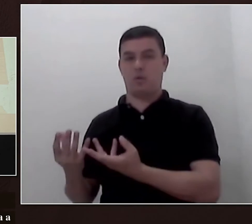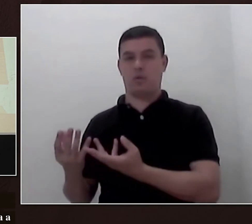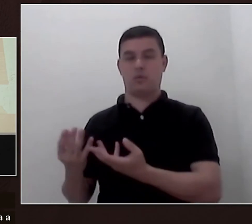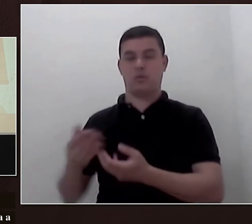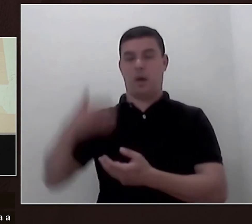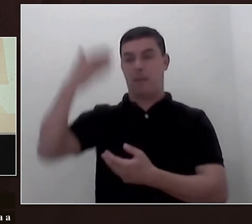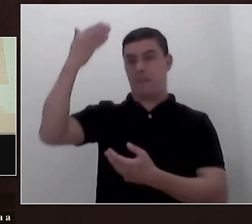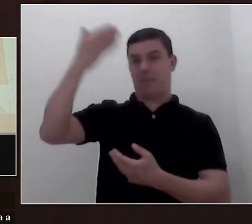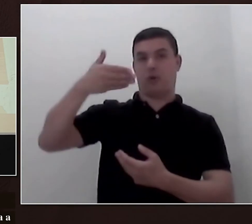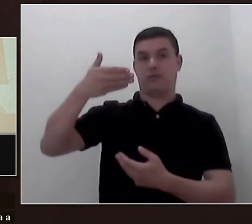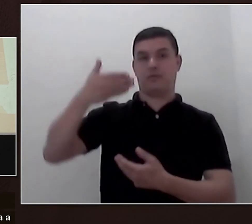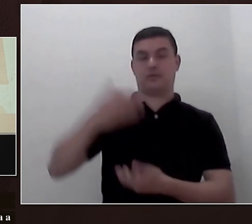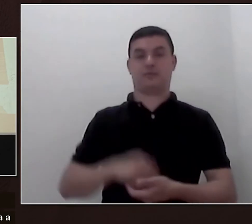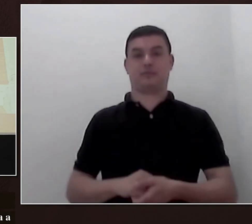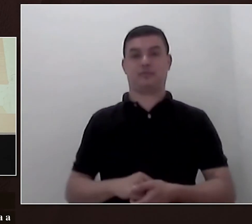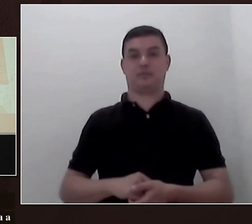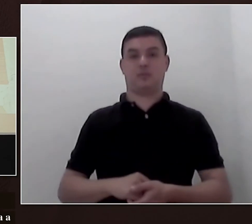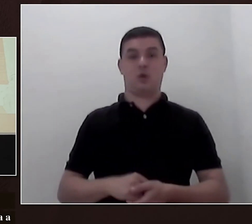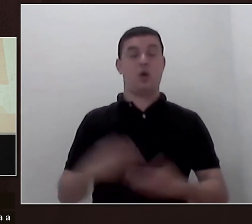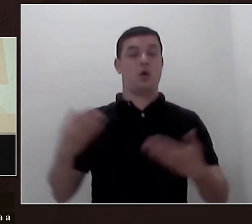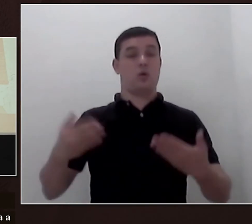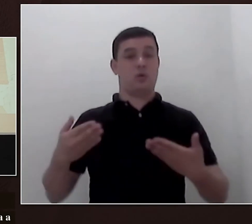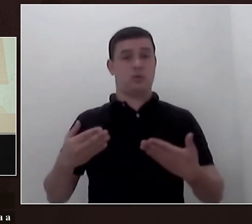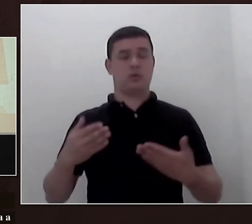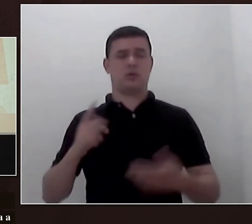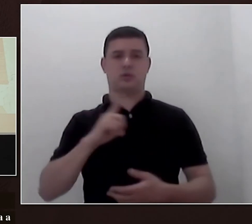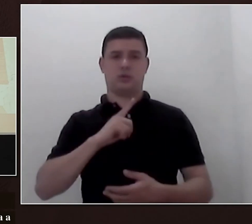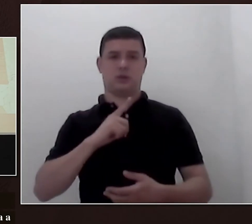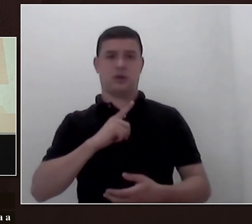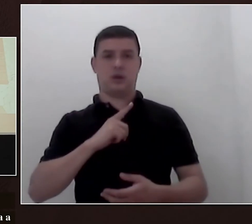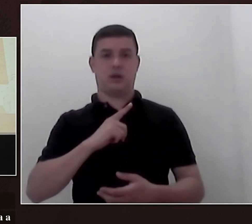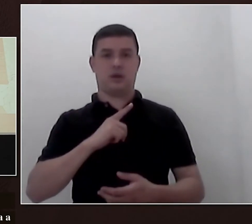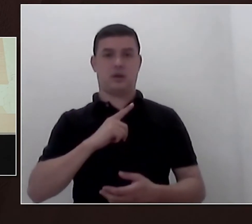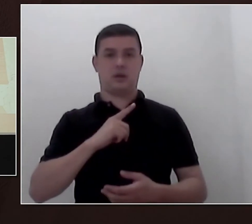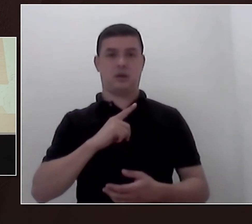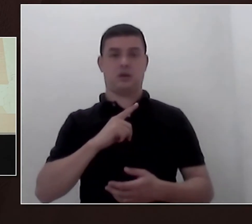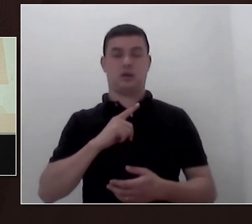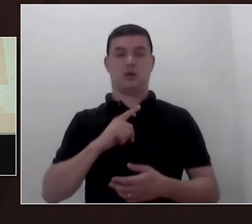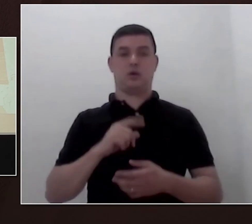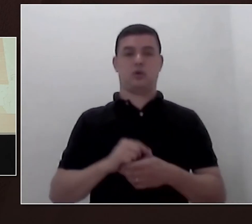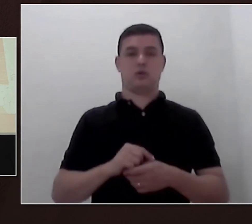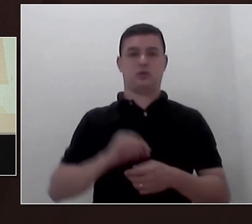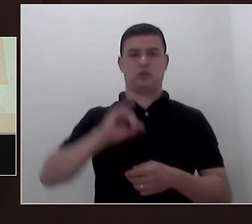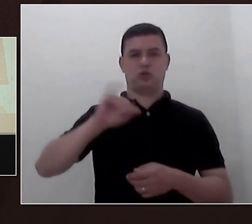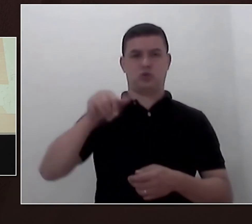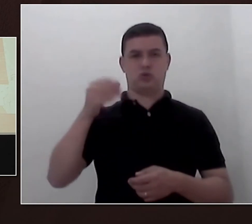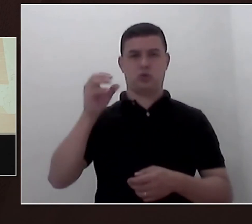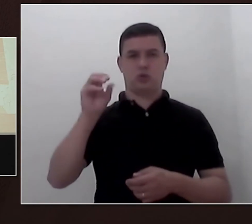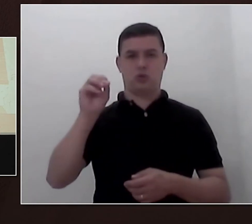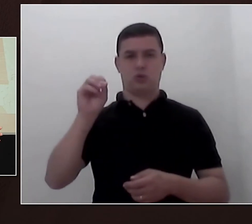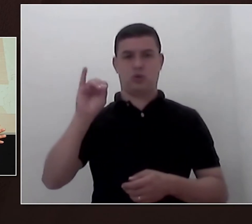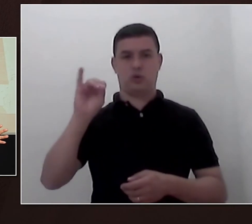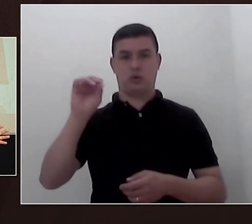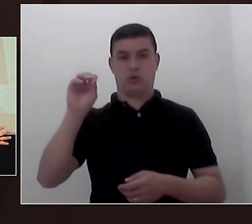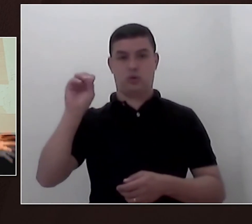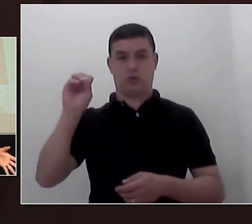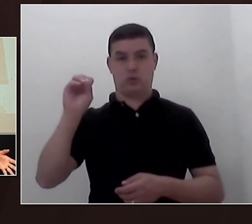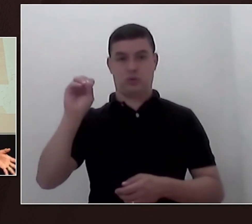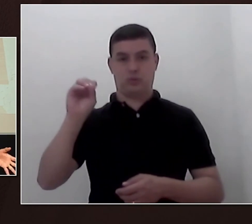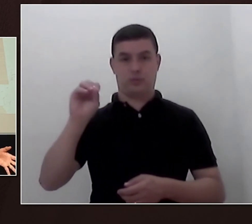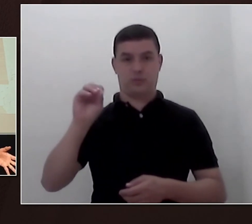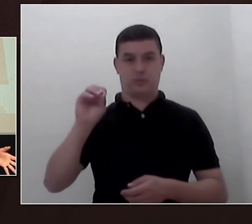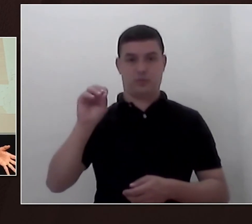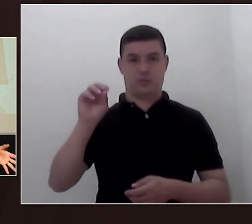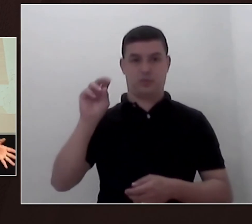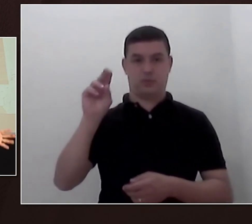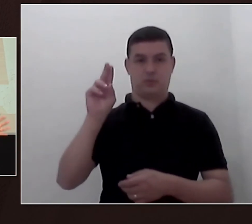muita gente, né, eu digo assim, faz um trabalho de um joio, vendendo um produto de um